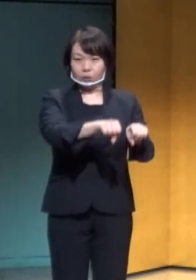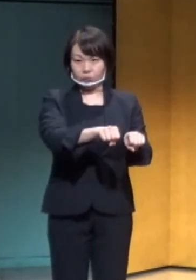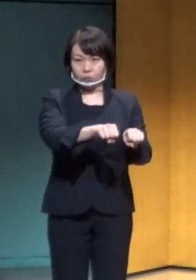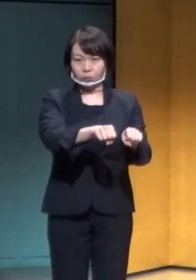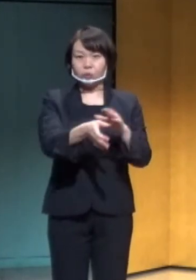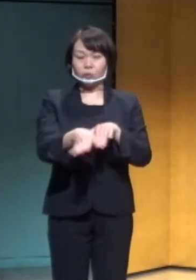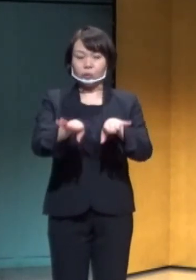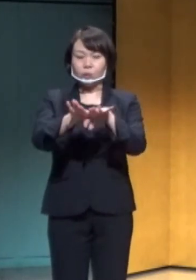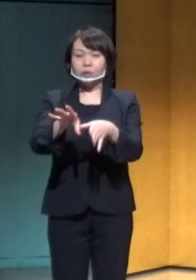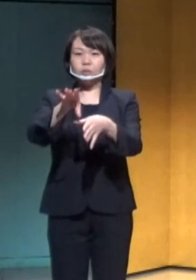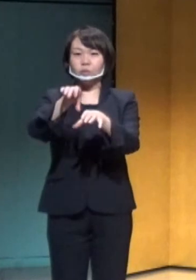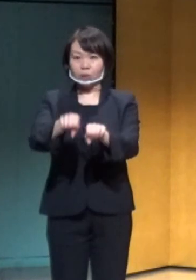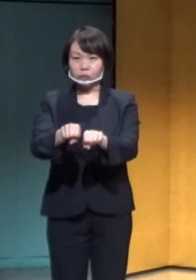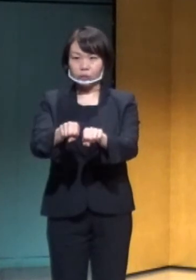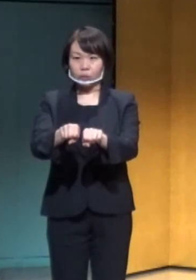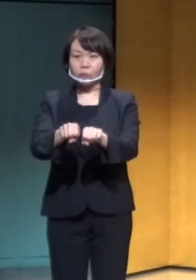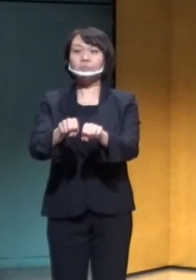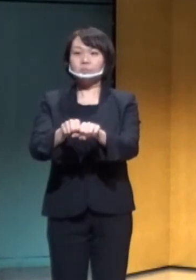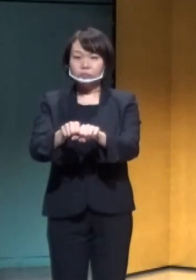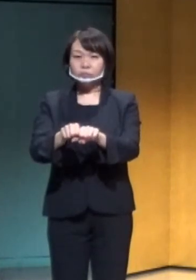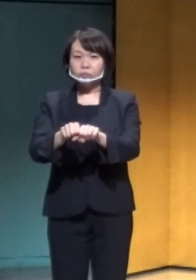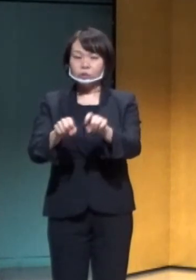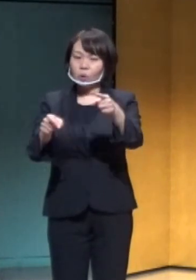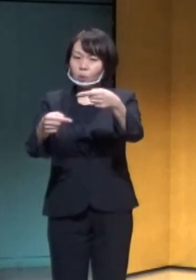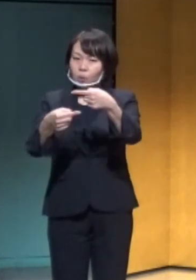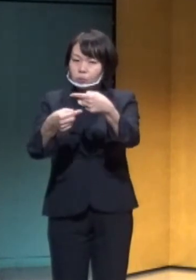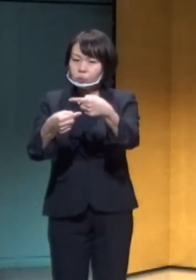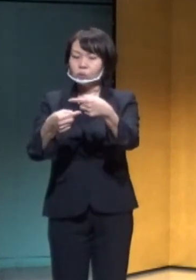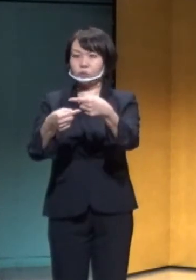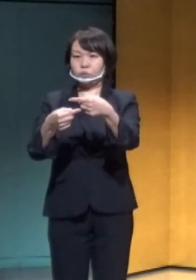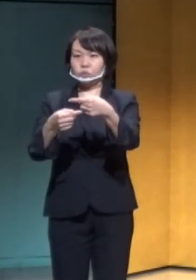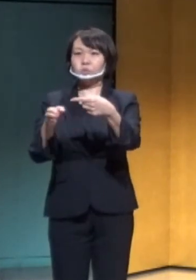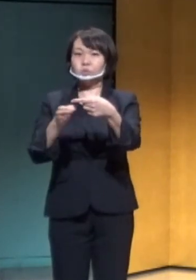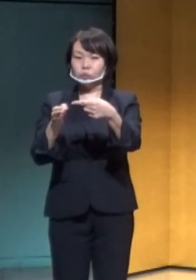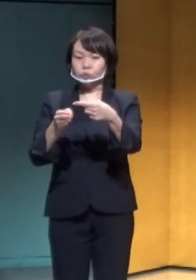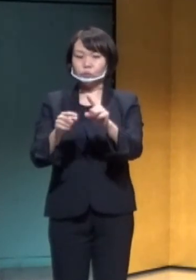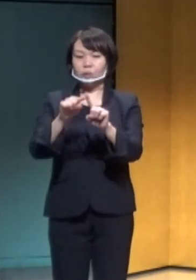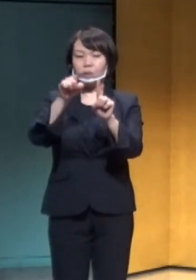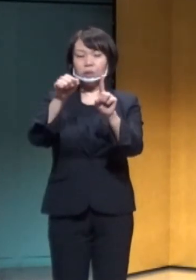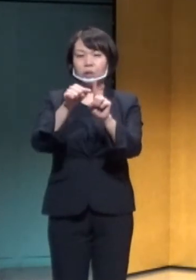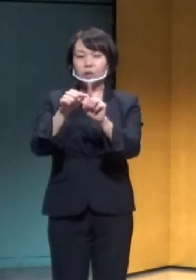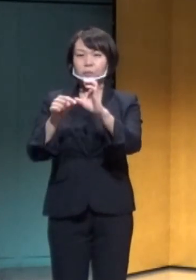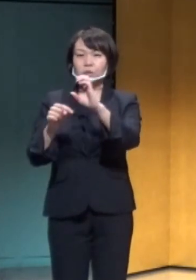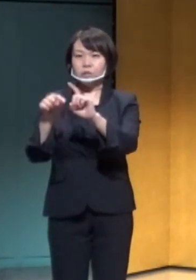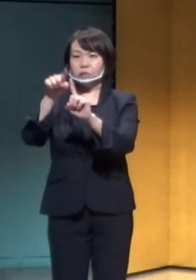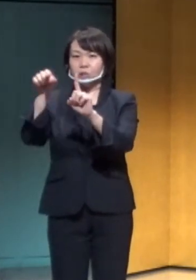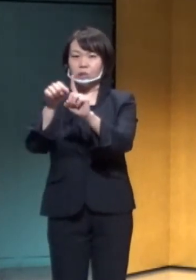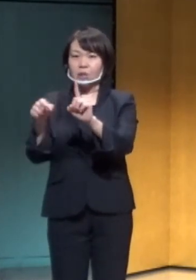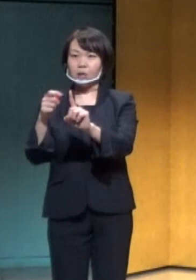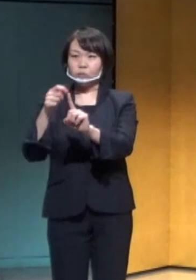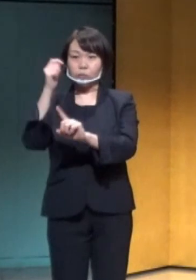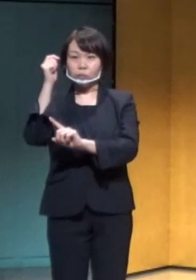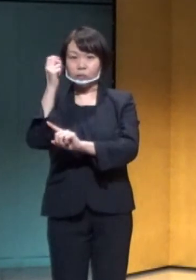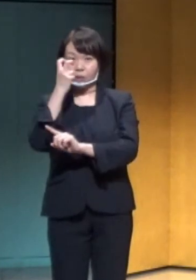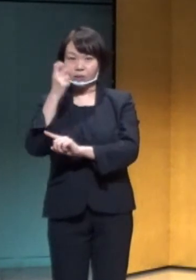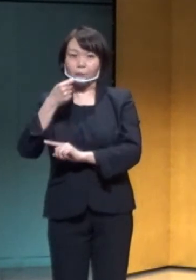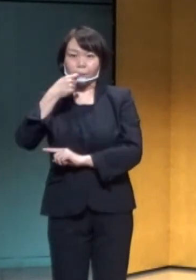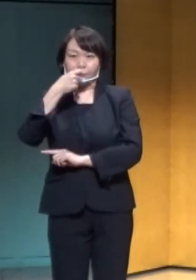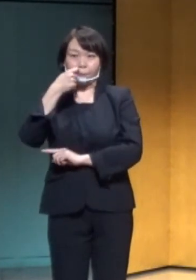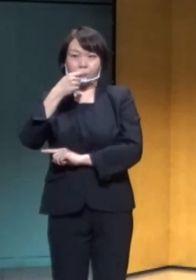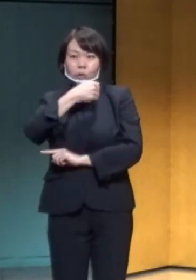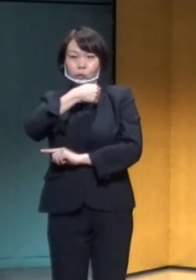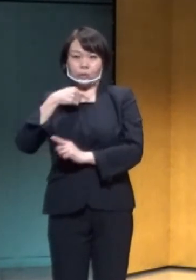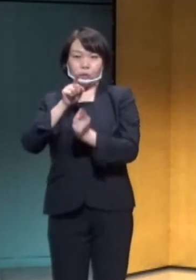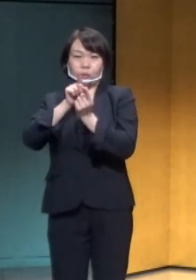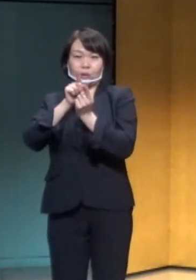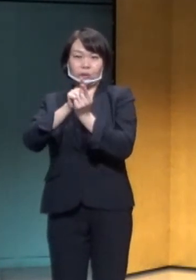年末からは無料で PCR 検査が受けられる体制等々できる対応をです